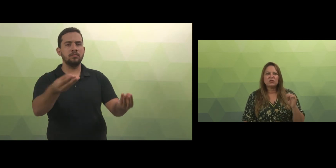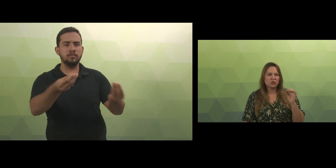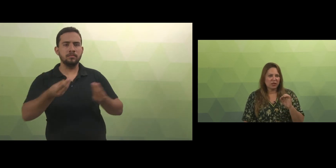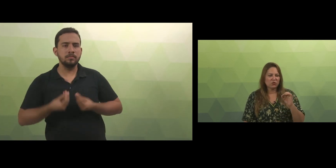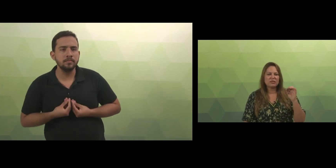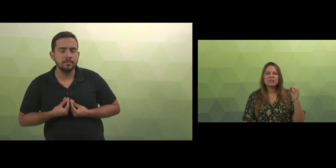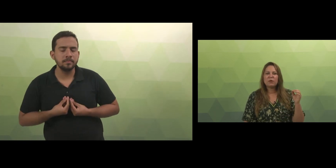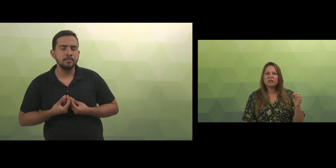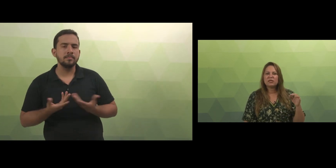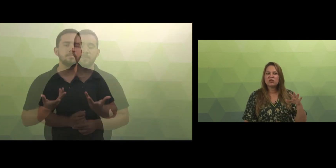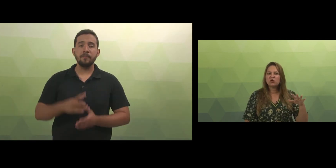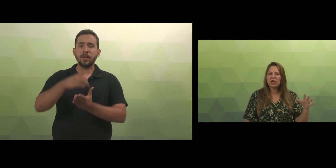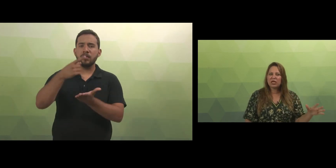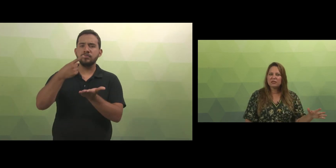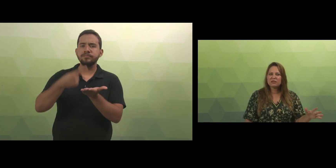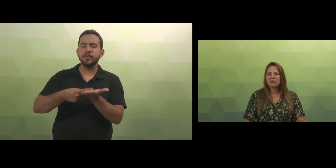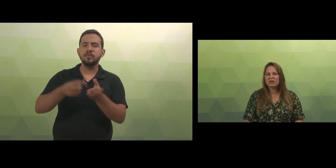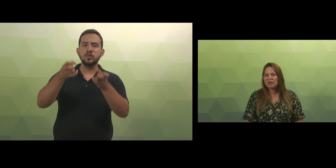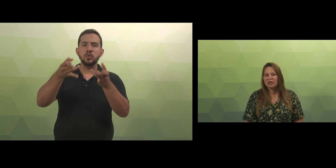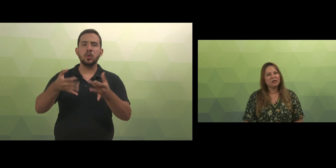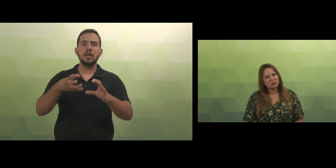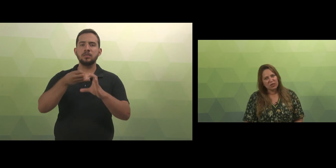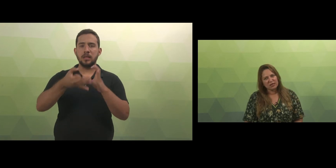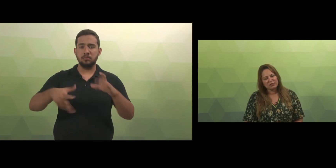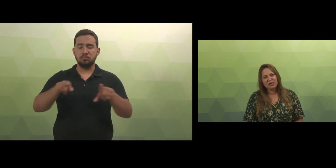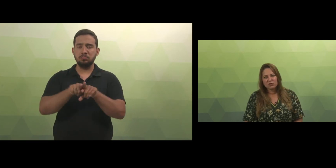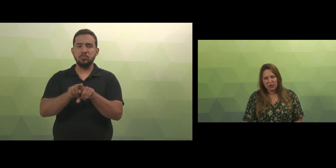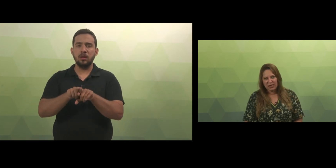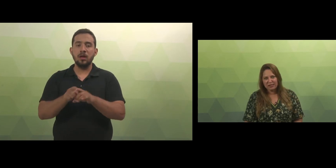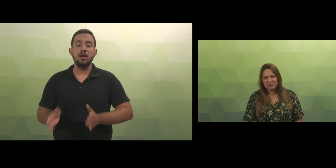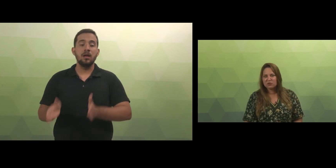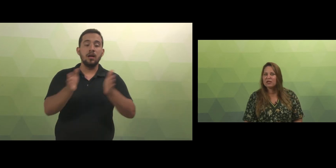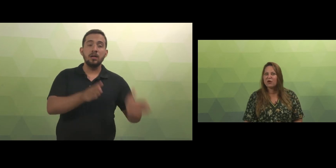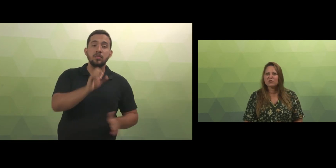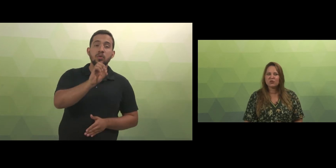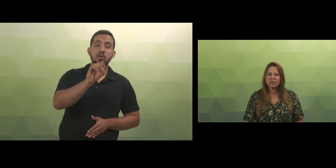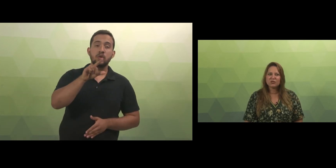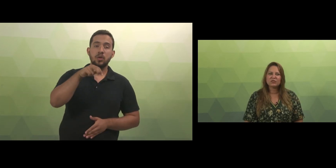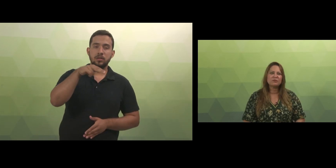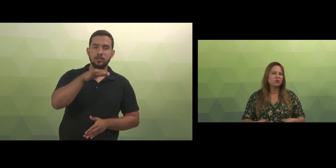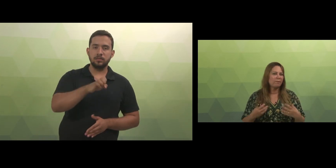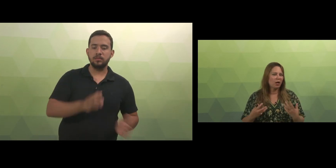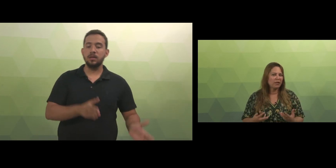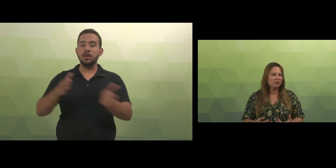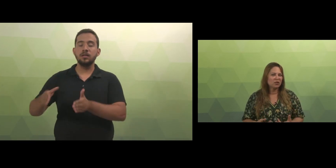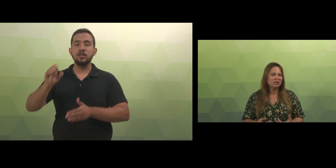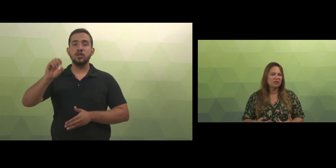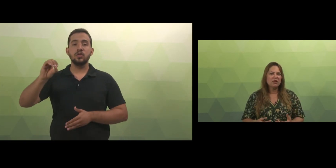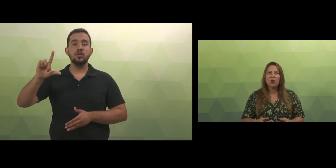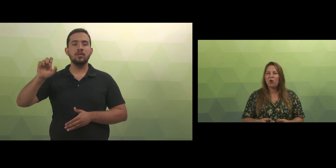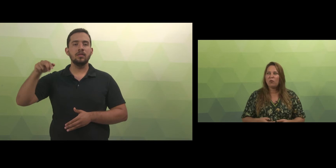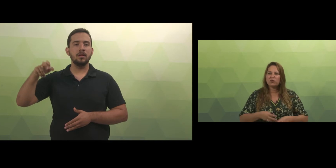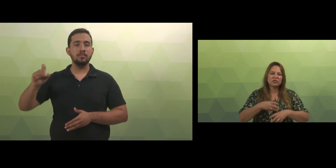negócios jurídicos, eles podem ser solenes e não solenes. Serão solenes os negócios jurídicos que, por sua própria